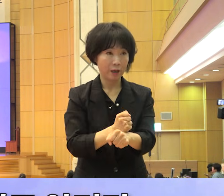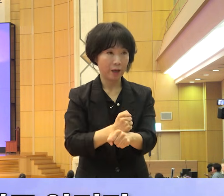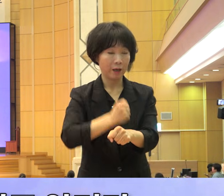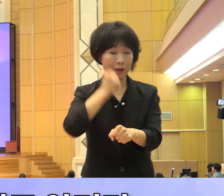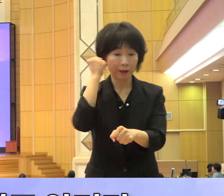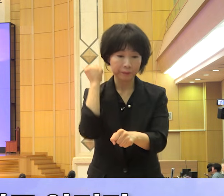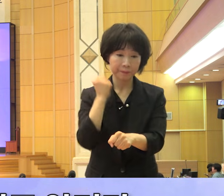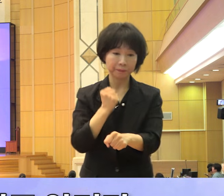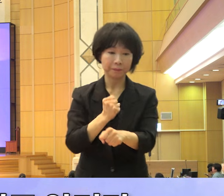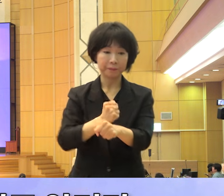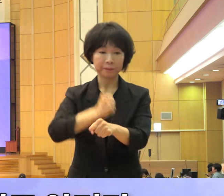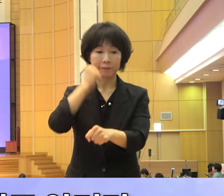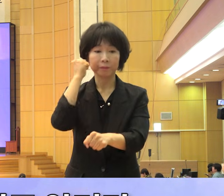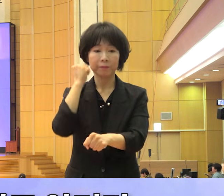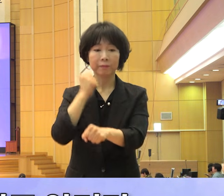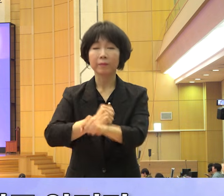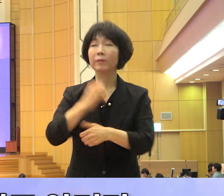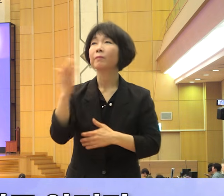사랑하셨네.